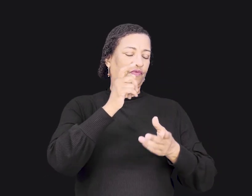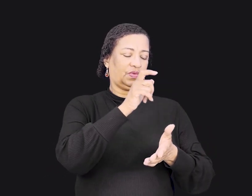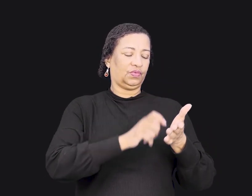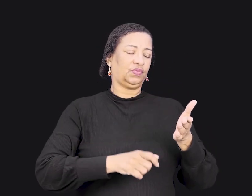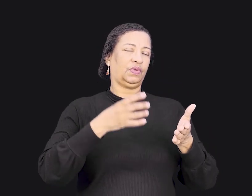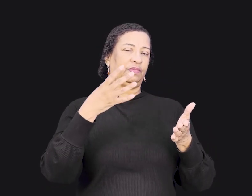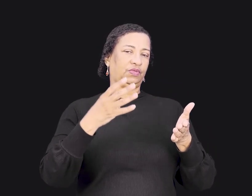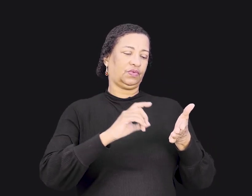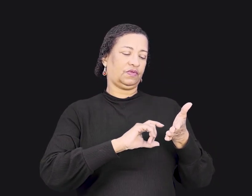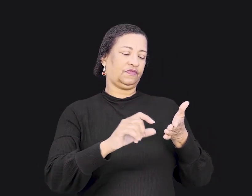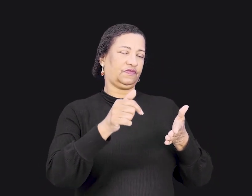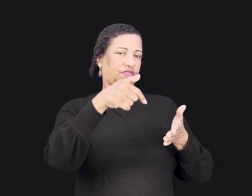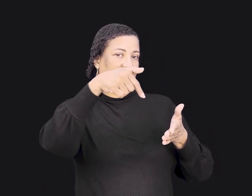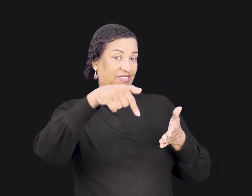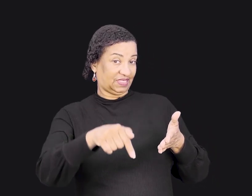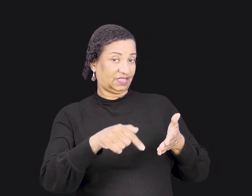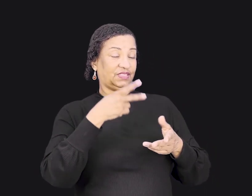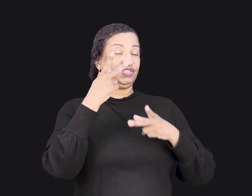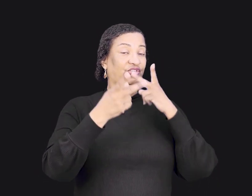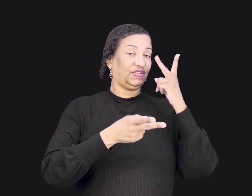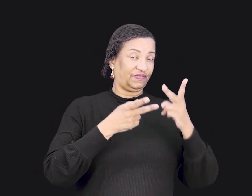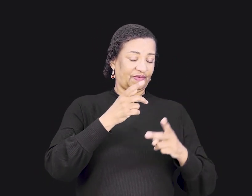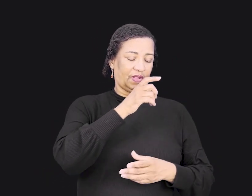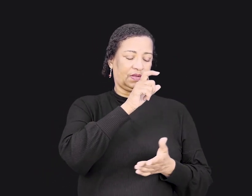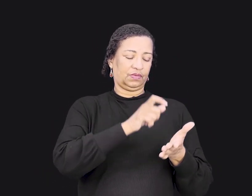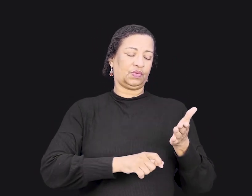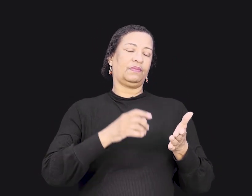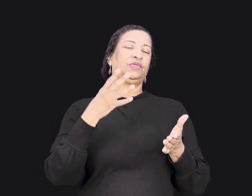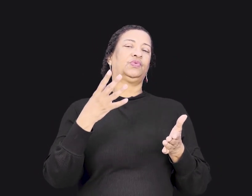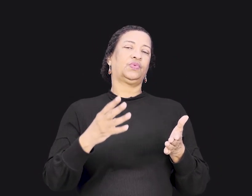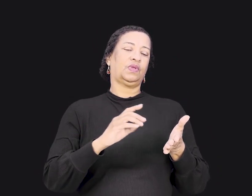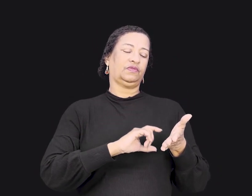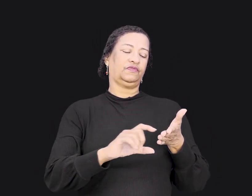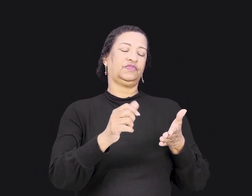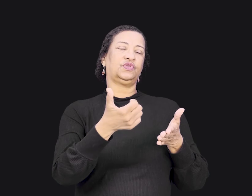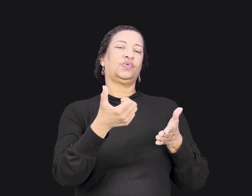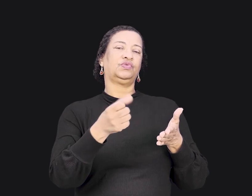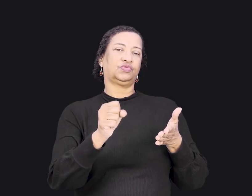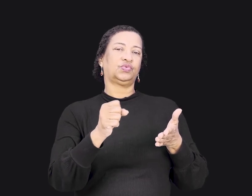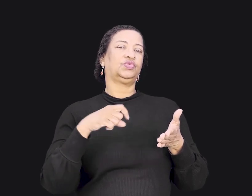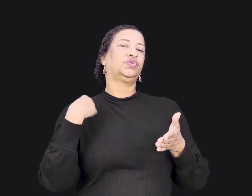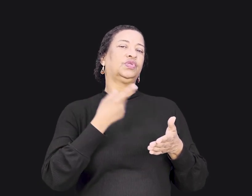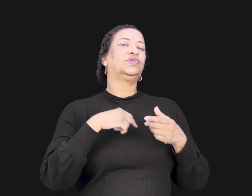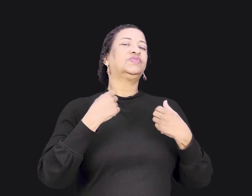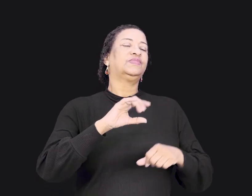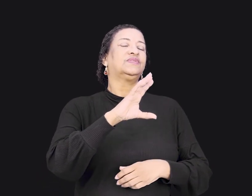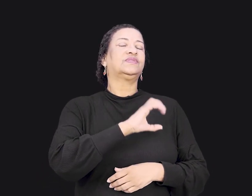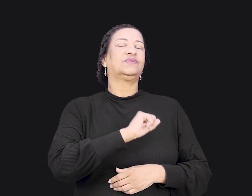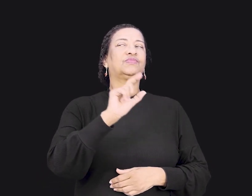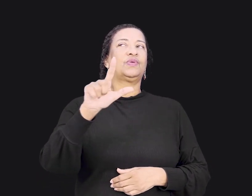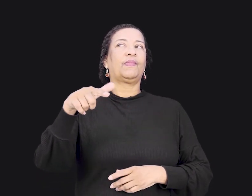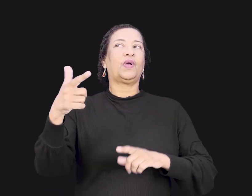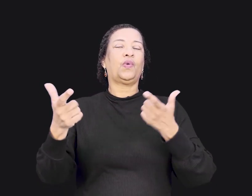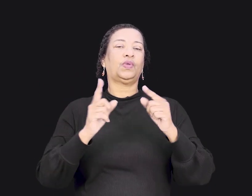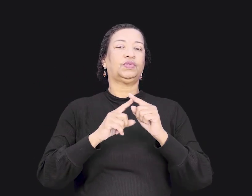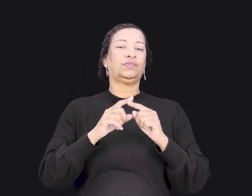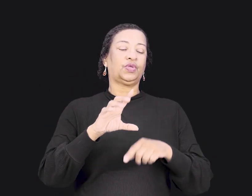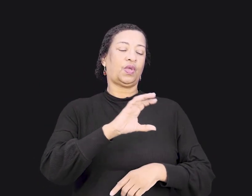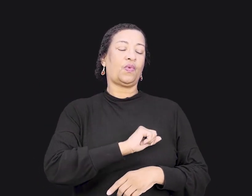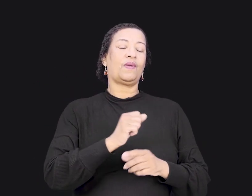versículo 17. João afirma no capítulo 4, versículo 18, que devemos amar uns aos outros porque o perfeito amor